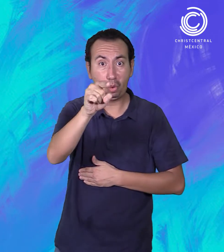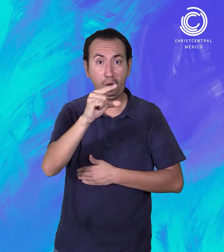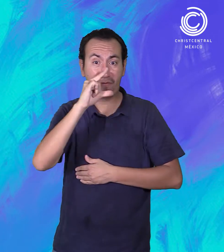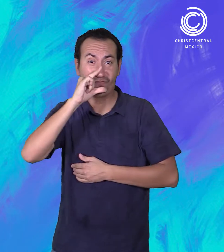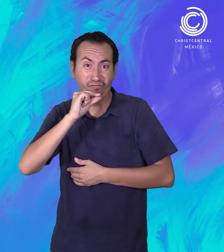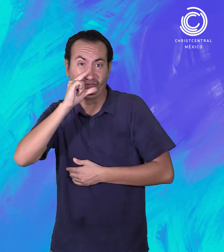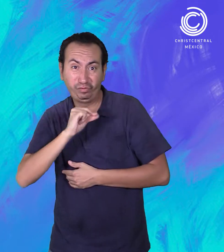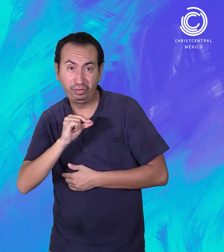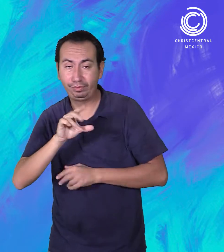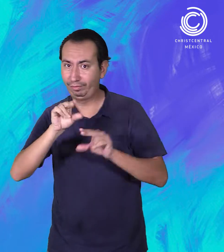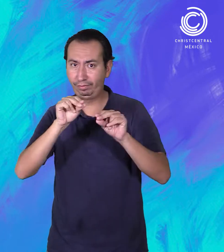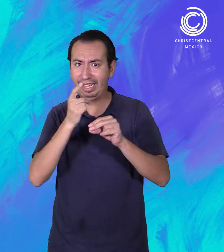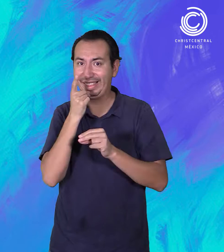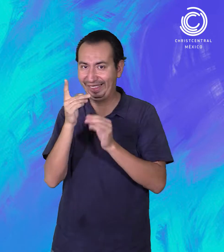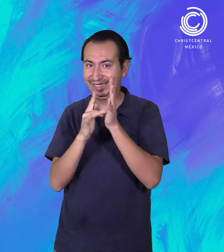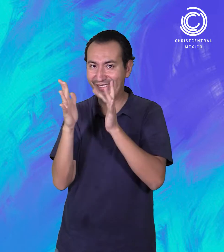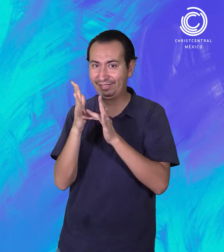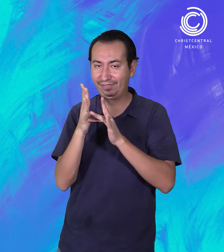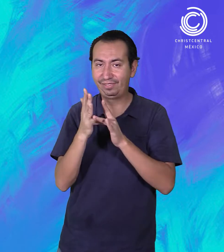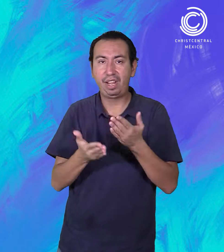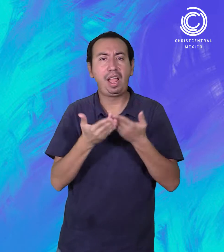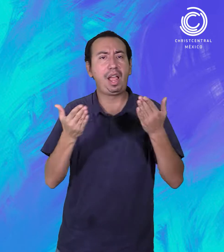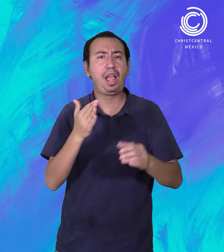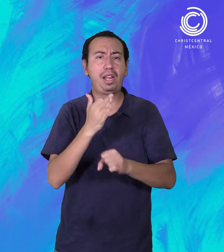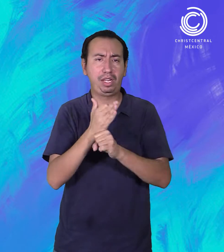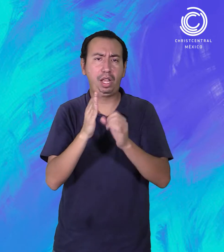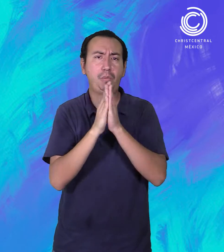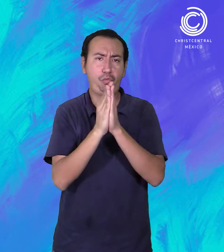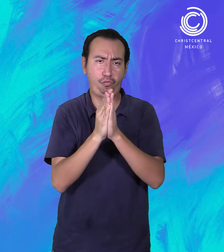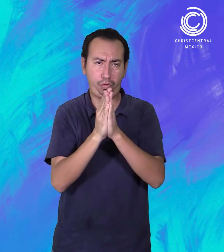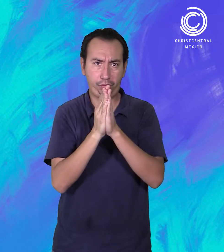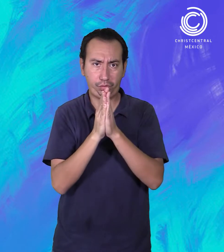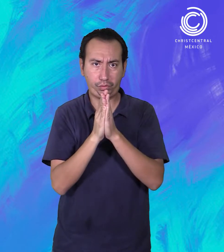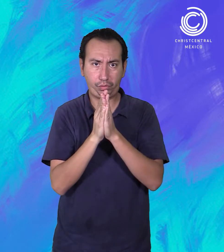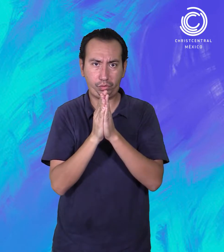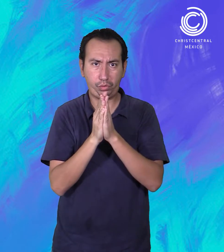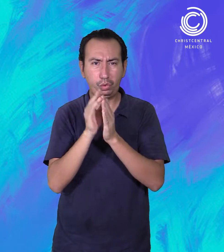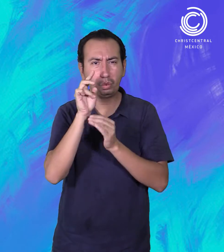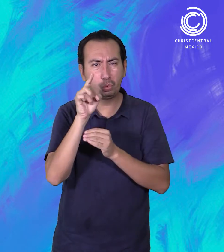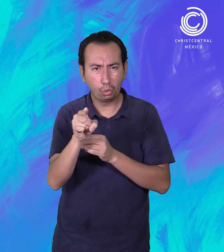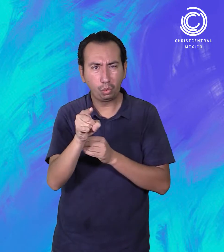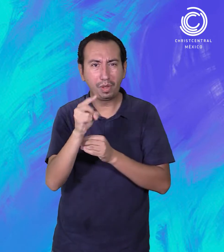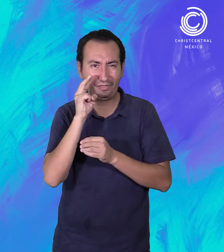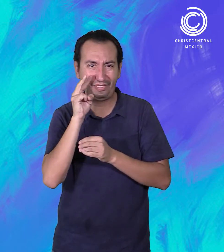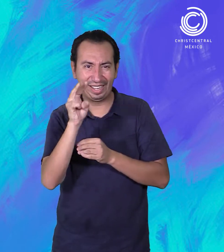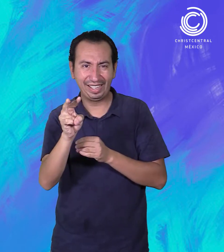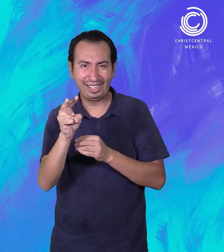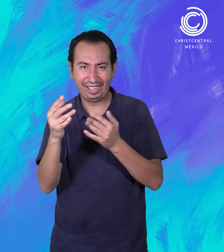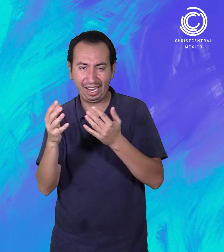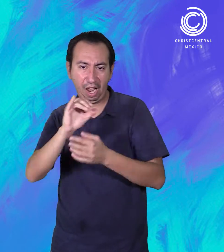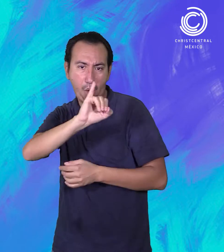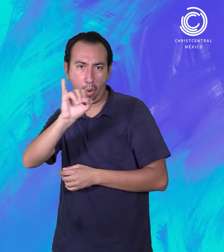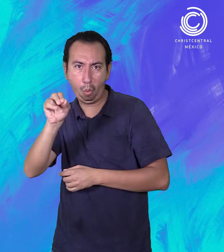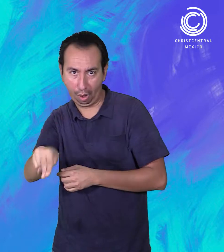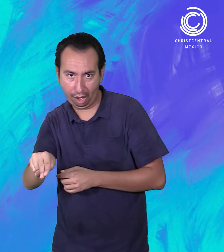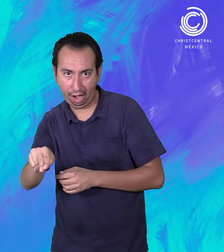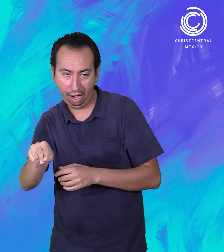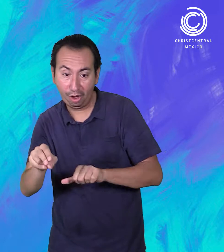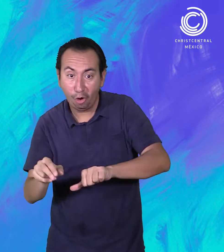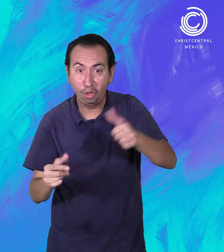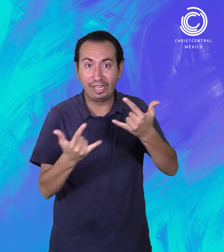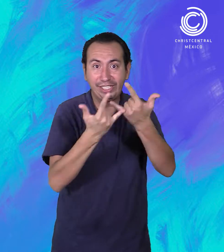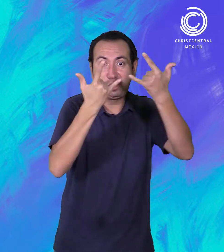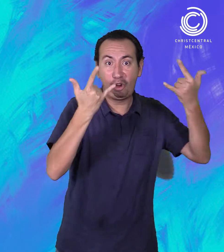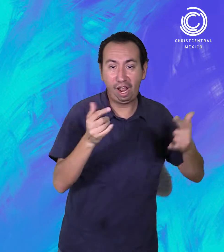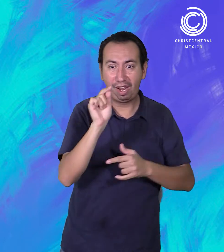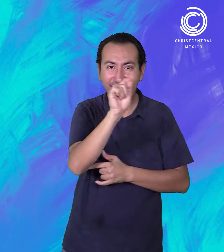tropiezo, está diciendo Jesús. Ahora les quiero pedir entonces por favor, traten de relacionar este pasaje que vamos a leer con la historia